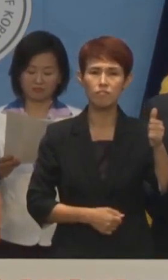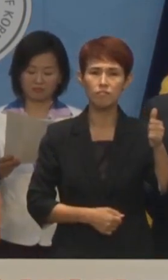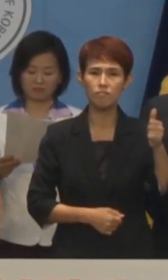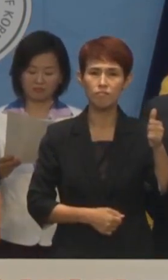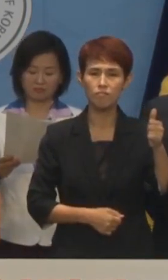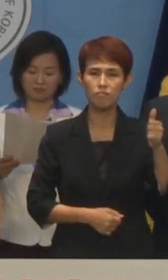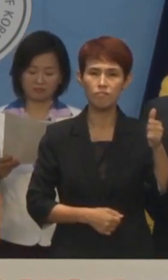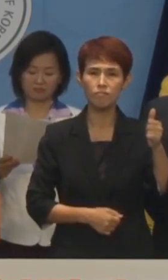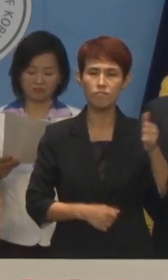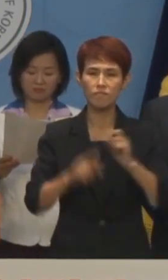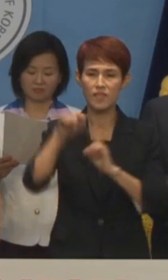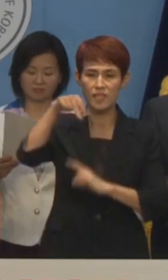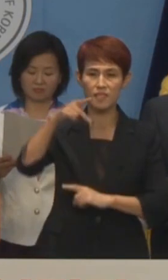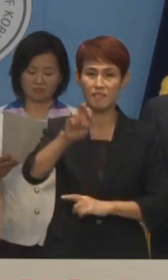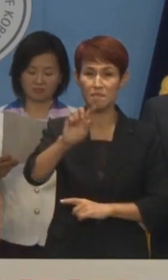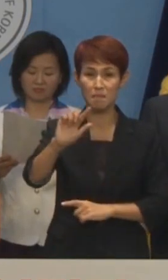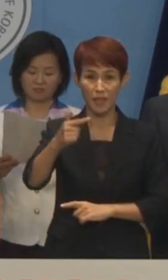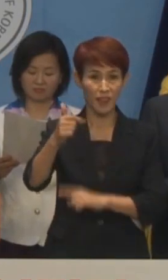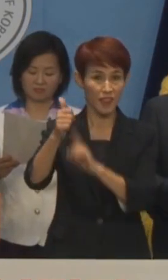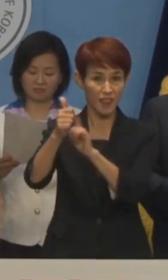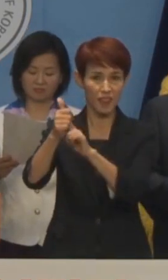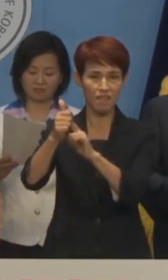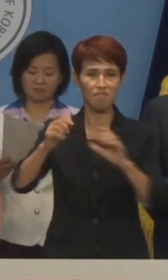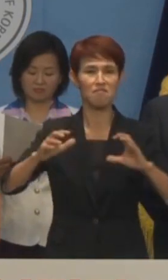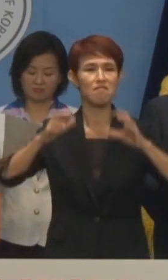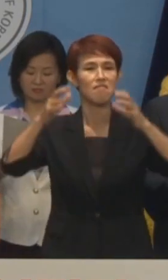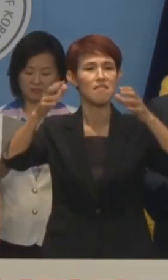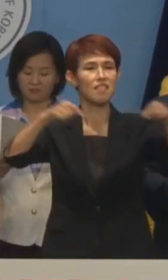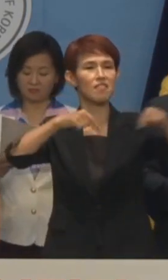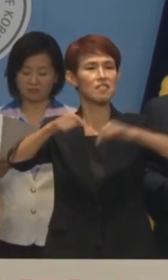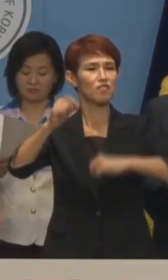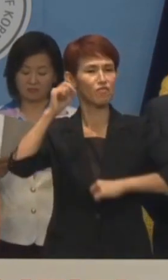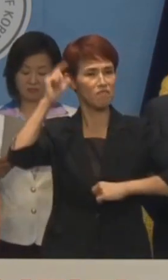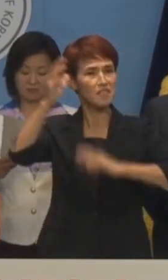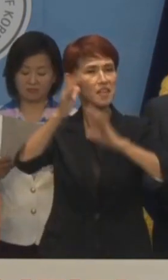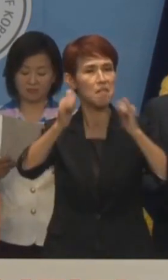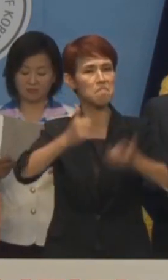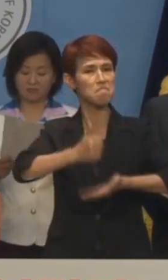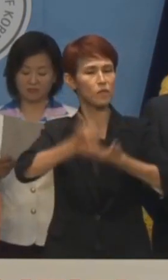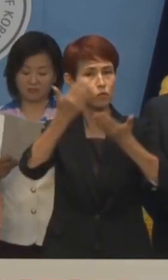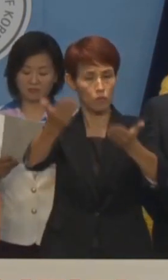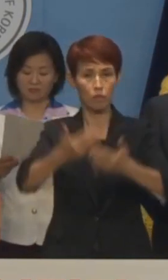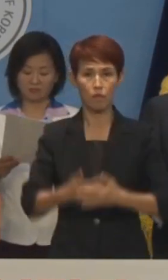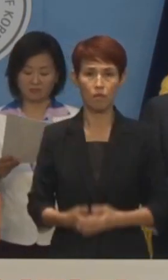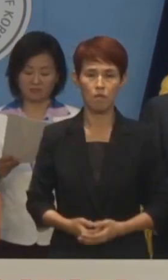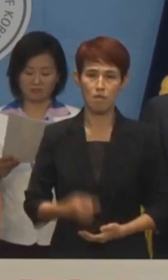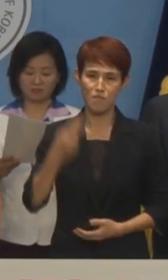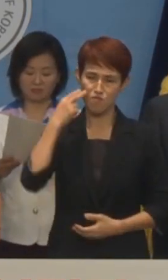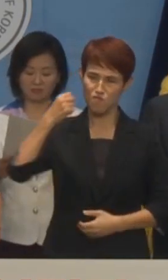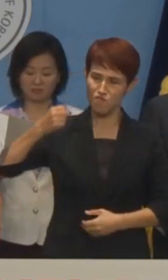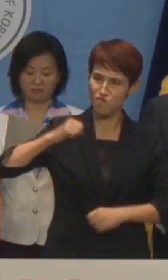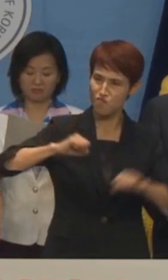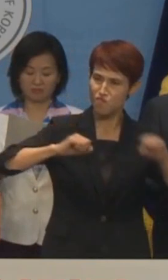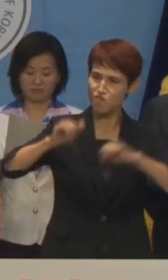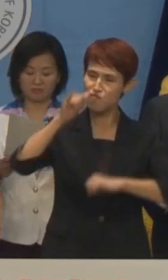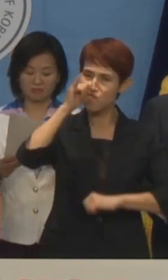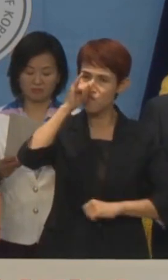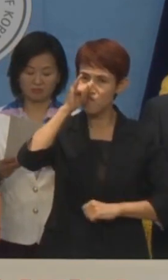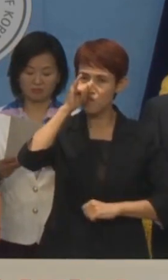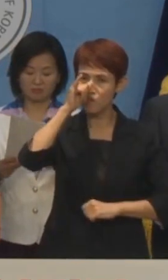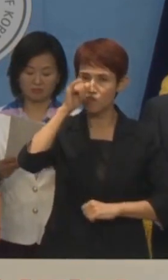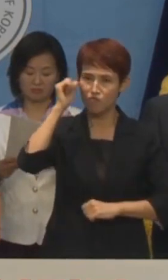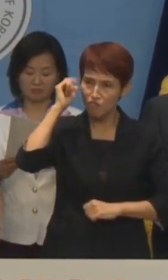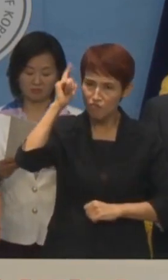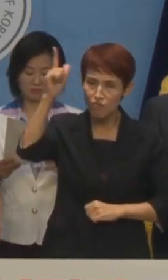권위주의적 독재자 이승만에 대해서도 세계적인 정치가였다. 미국 조야를 움직일 만한 역량도 있다며